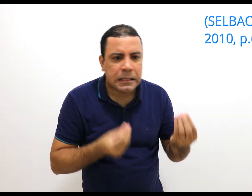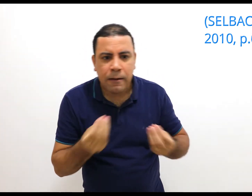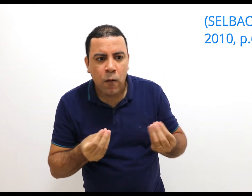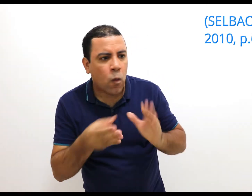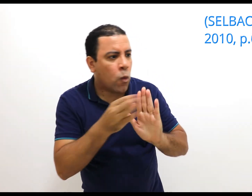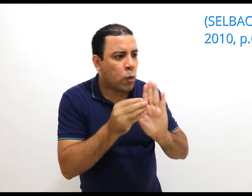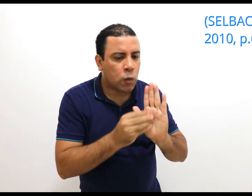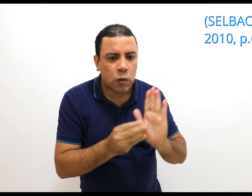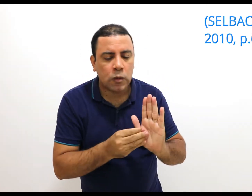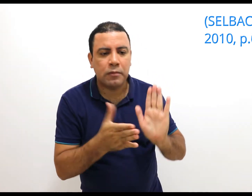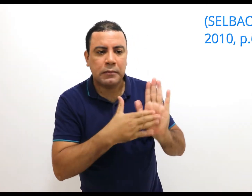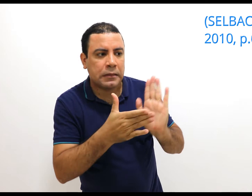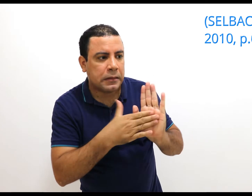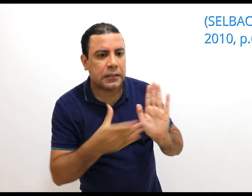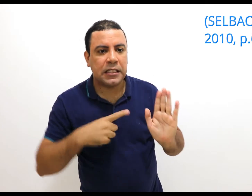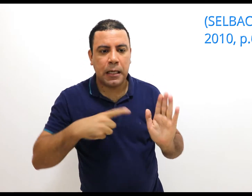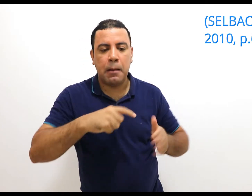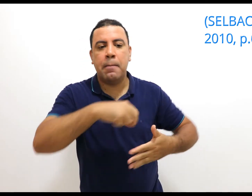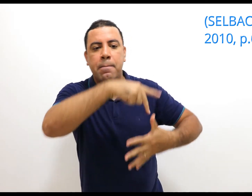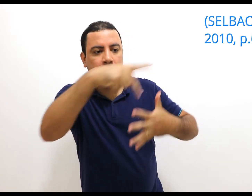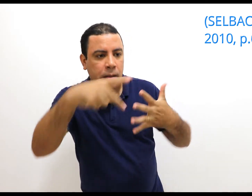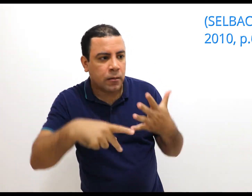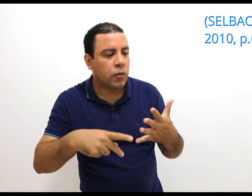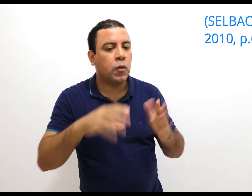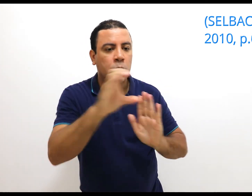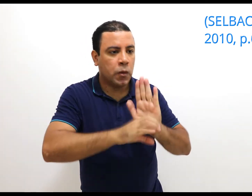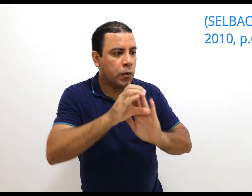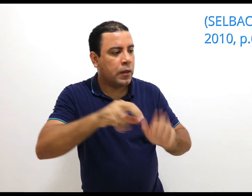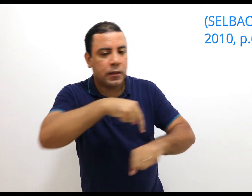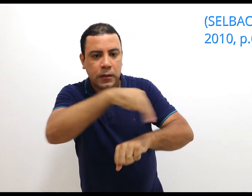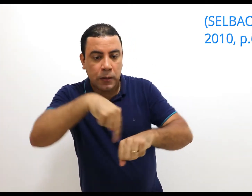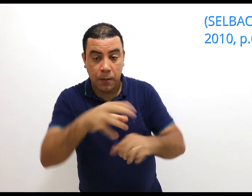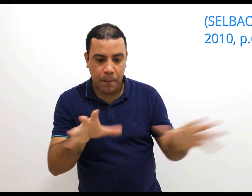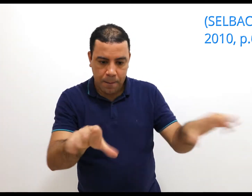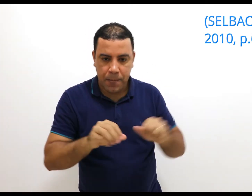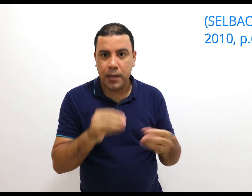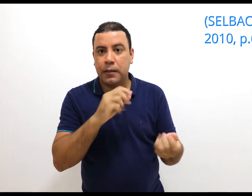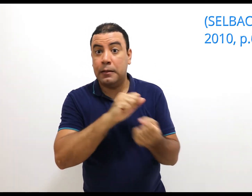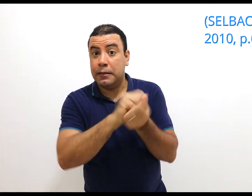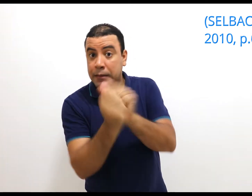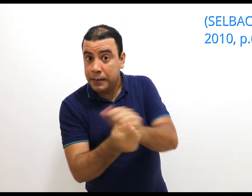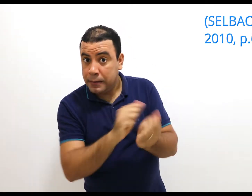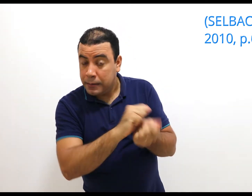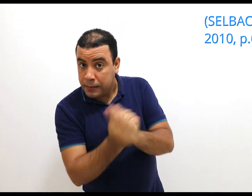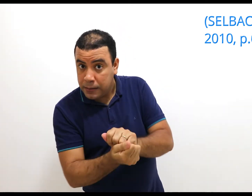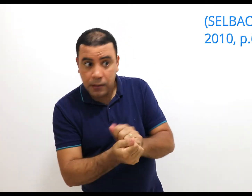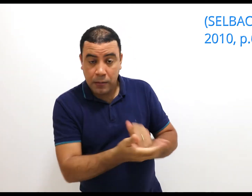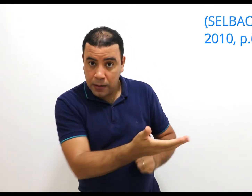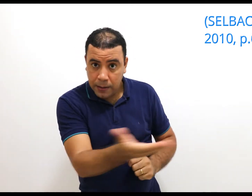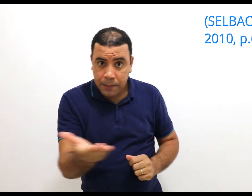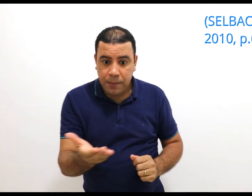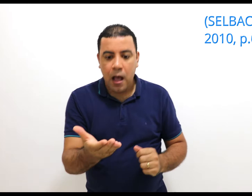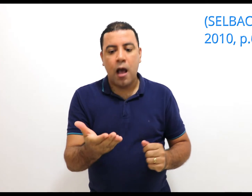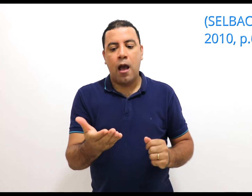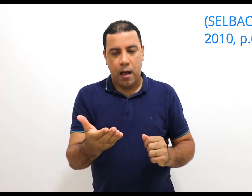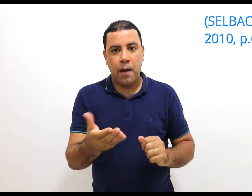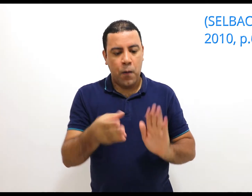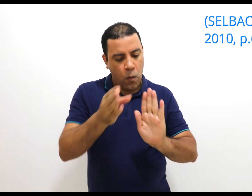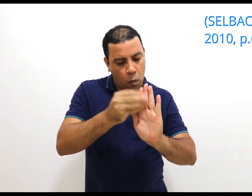uma adaptação à realidade local dos conteúdos propostos nos parâmetros curriculares